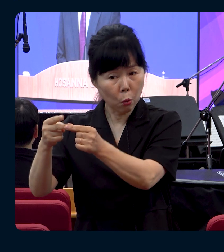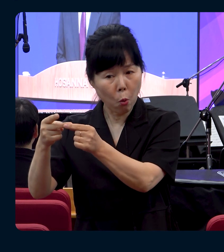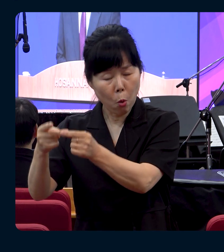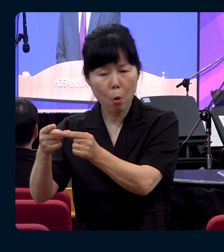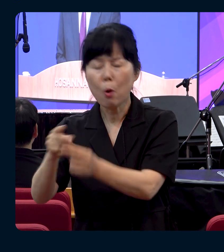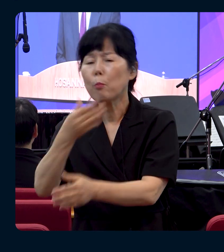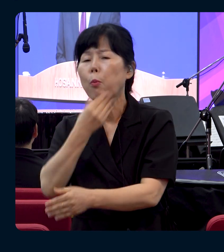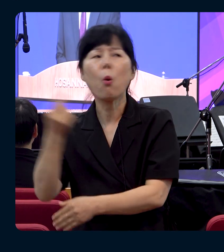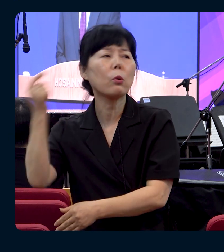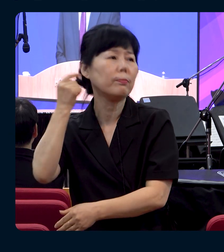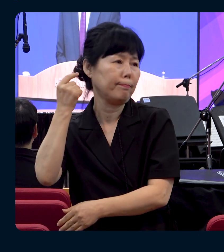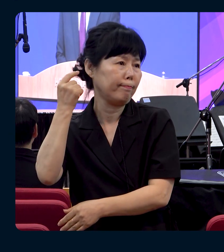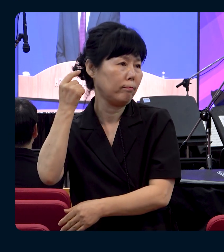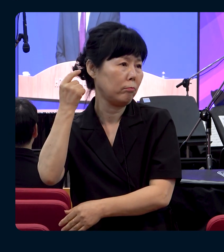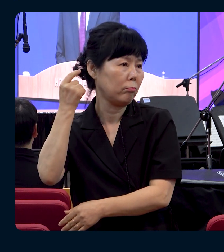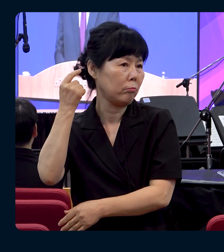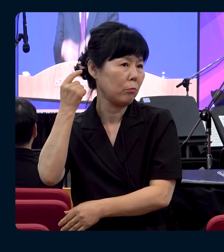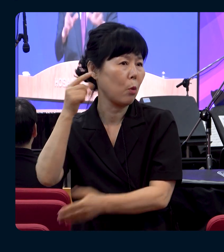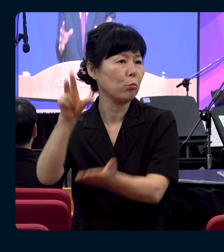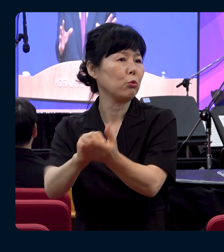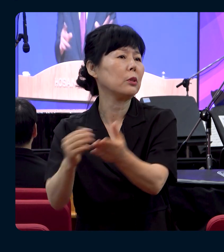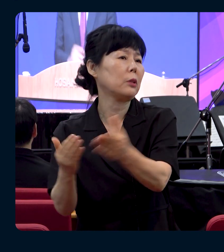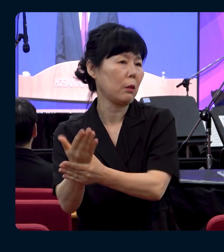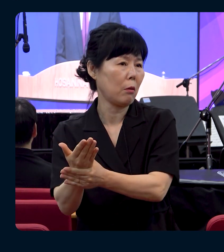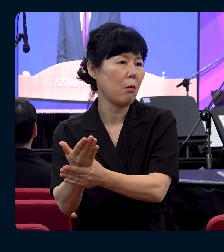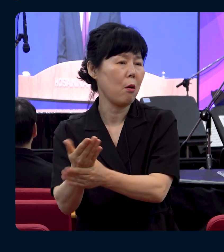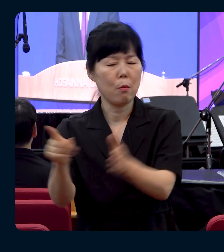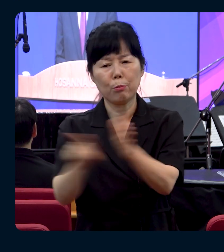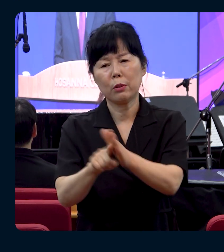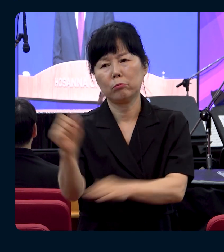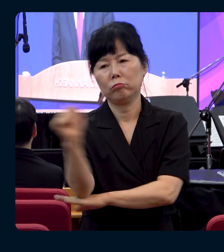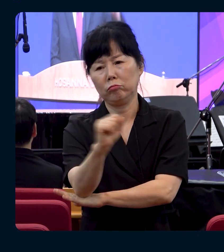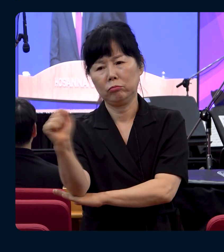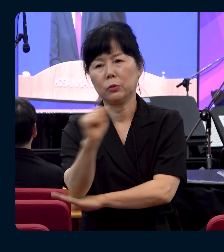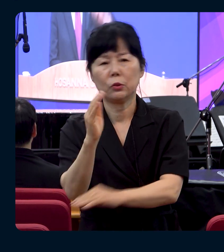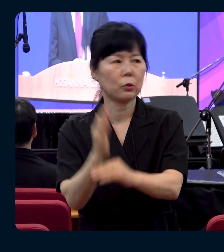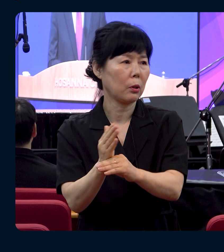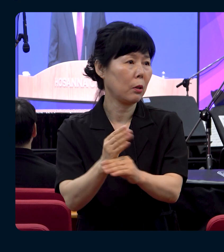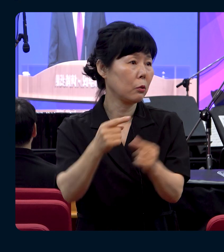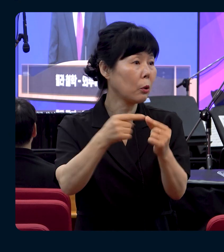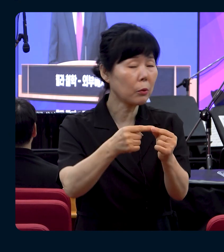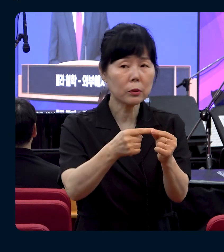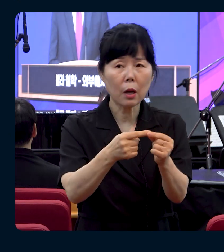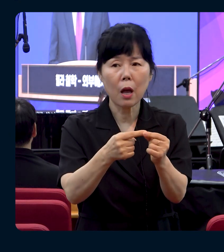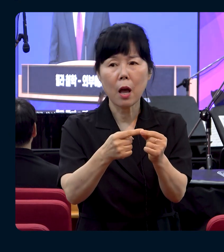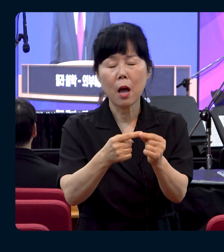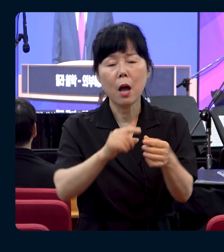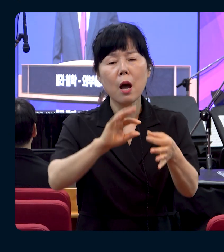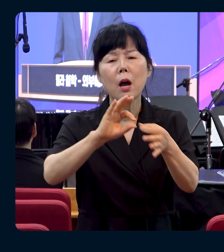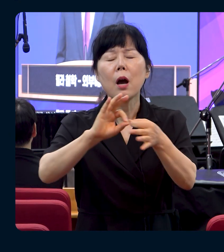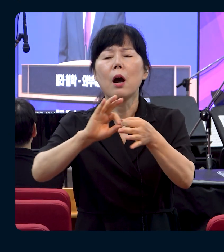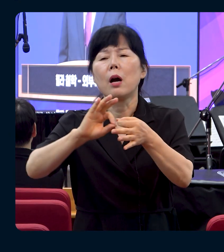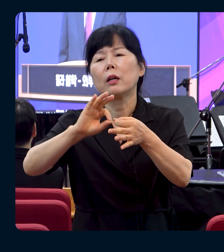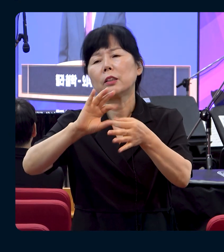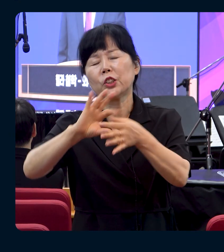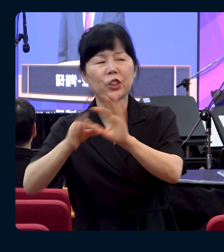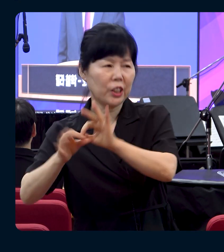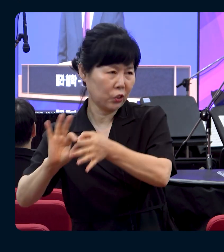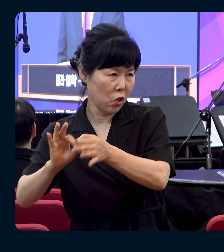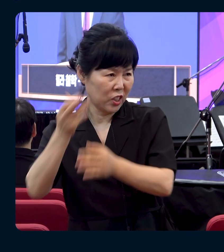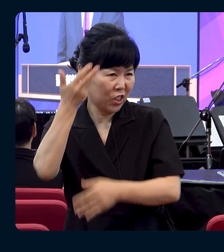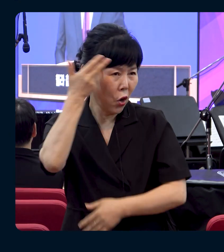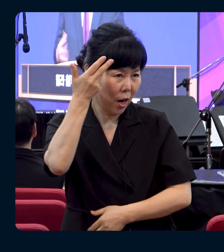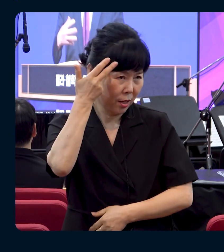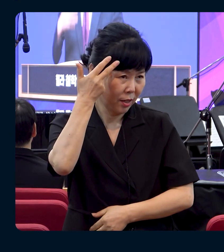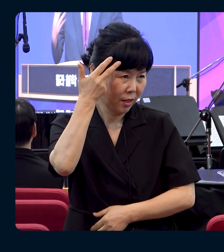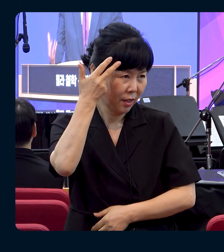있는, 흔들리고 있는 어떤 그런 상황입니다. 첫째가 뭐냐? 헬라 철학이에요. 헬라 철학. 헬라